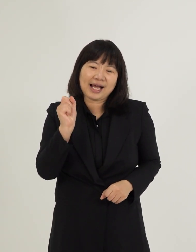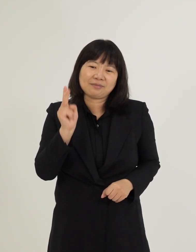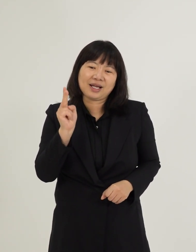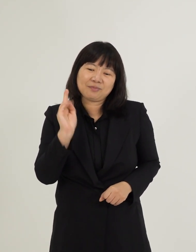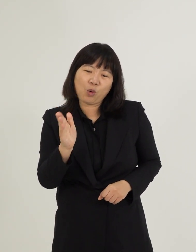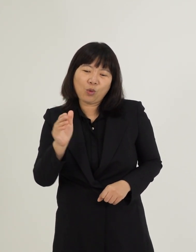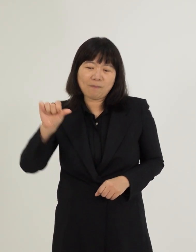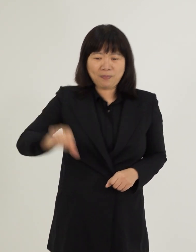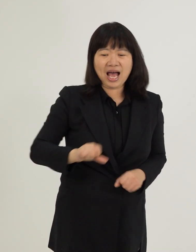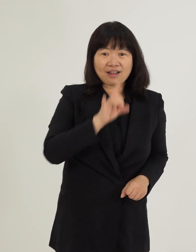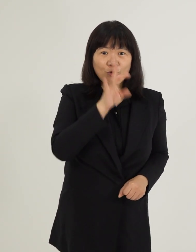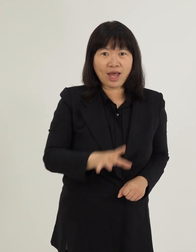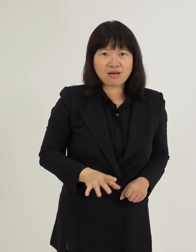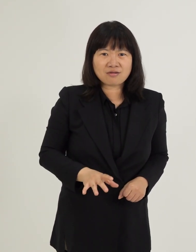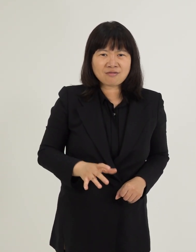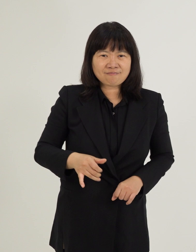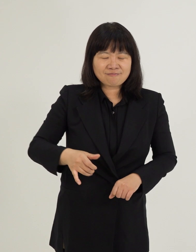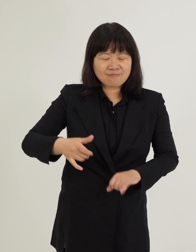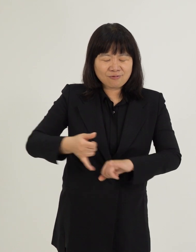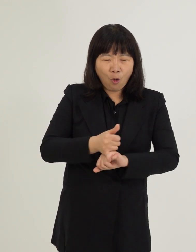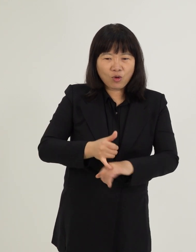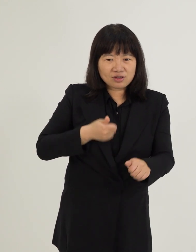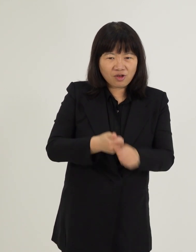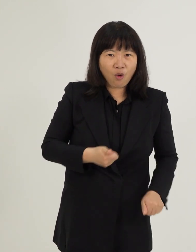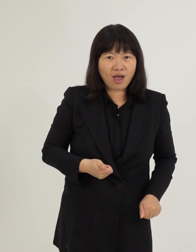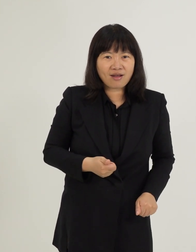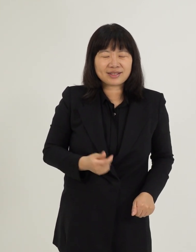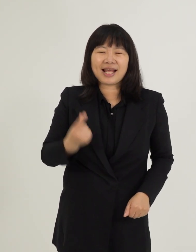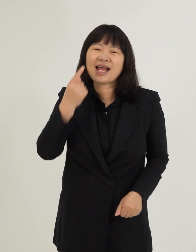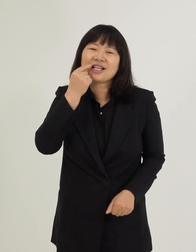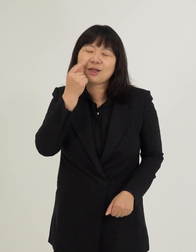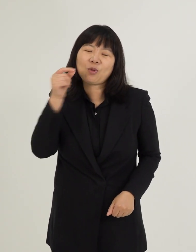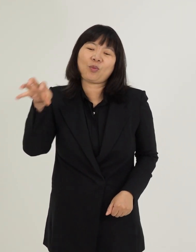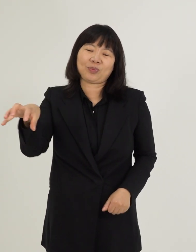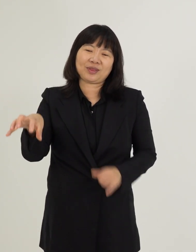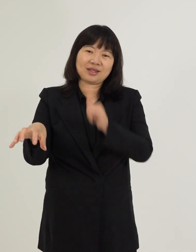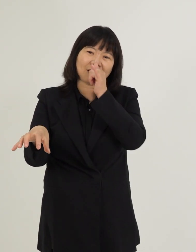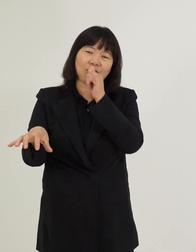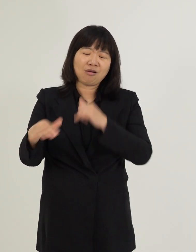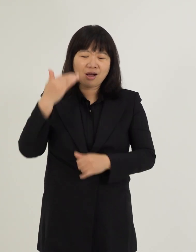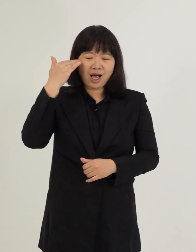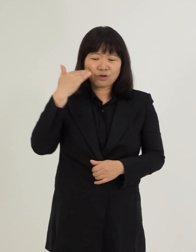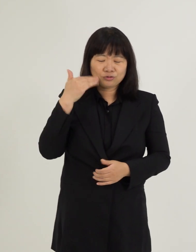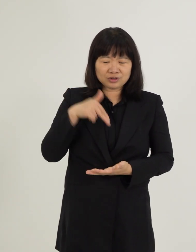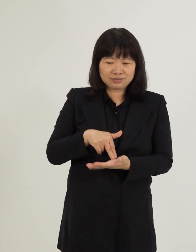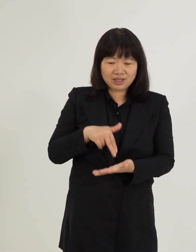그런 족속이 또 하나 있죠. 뭐 우리나라가 지금 똑같아요.